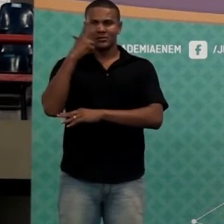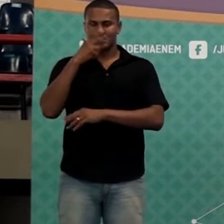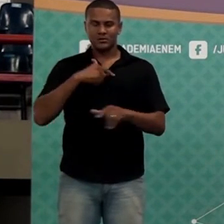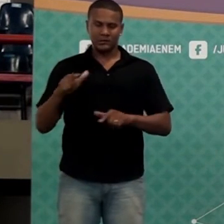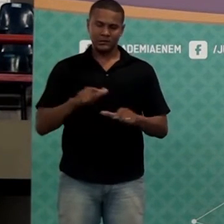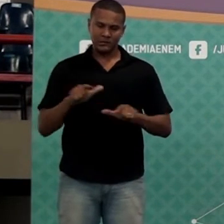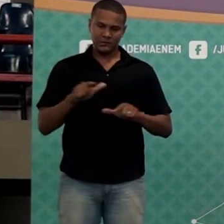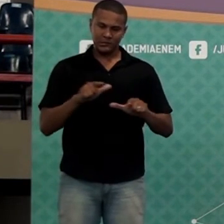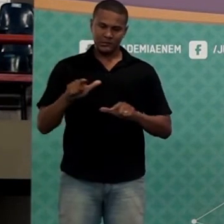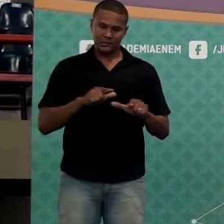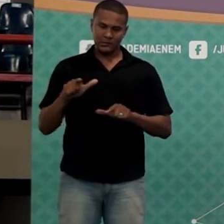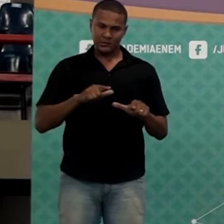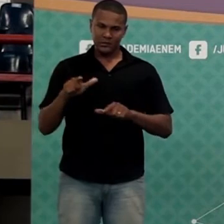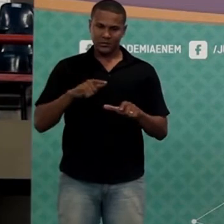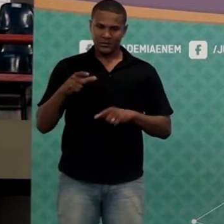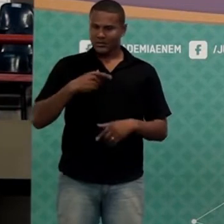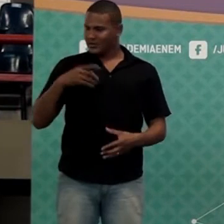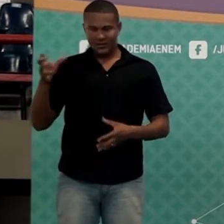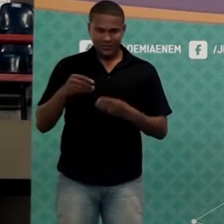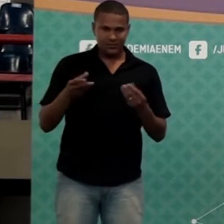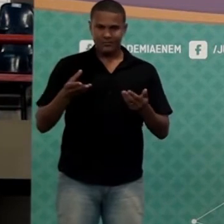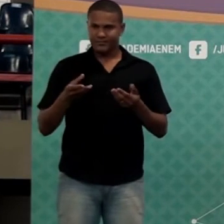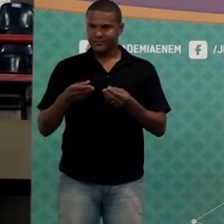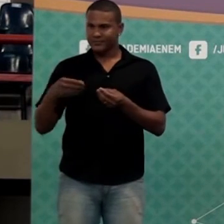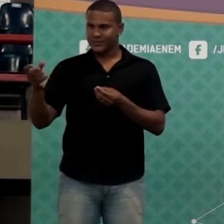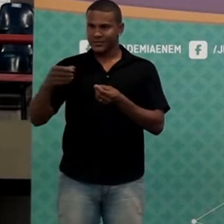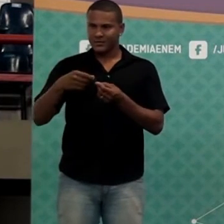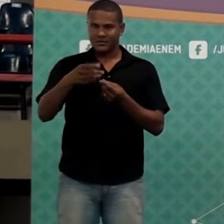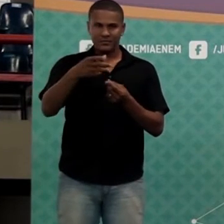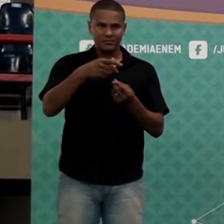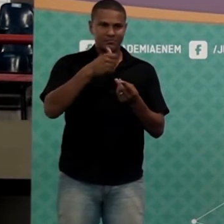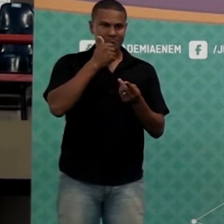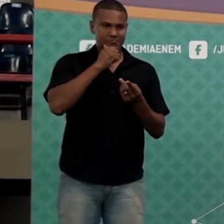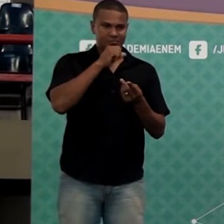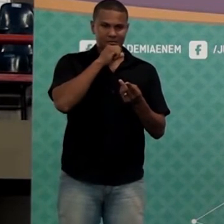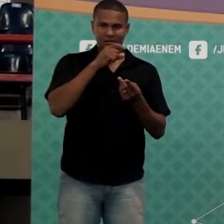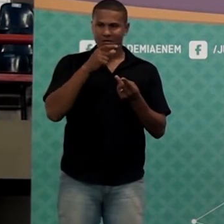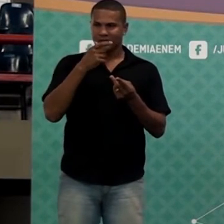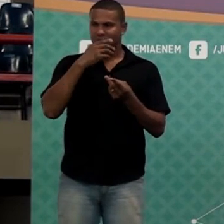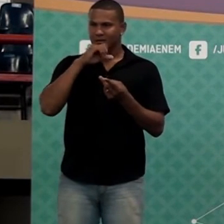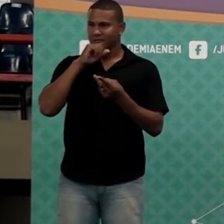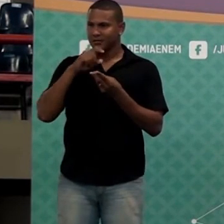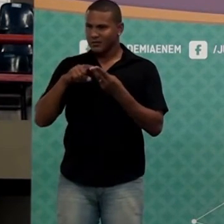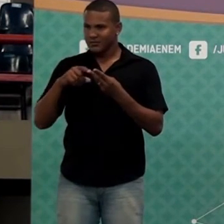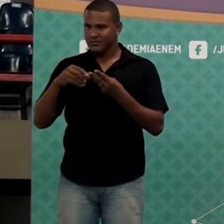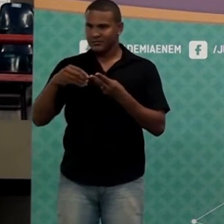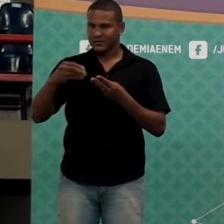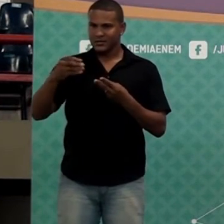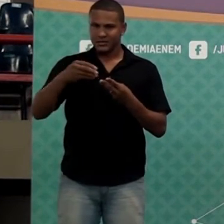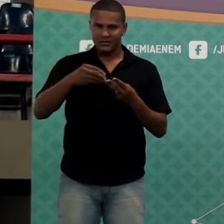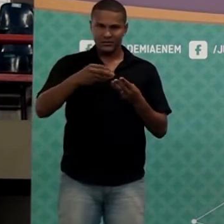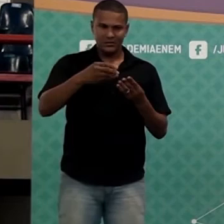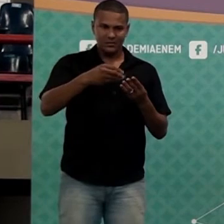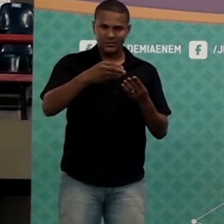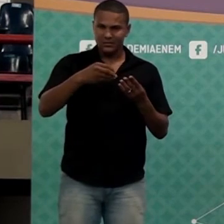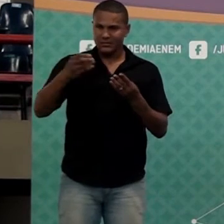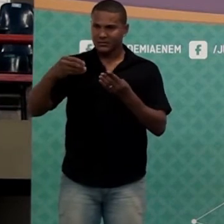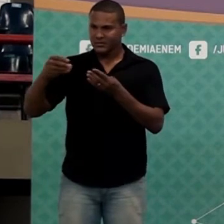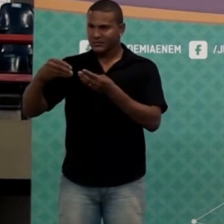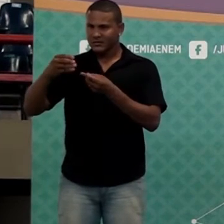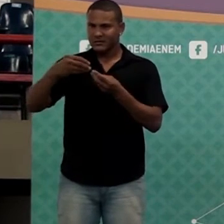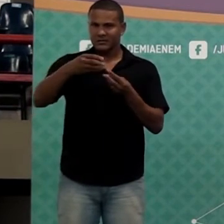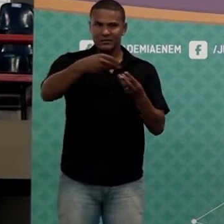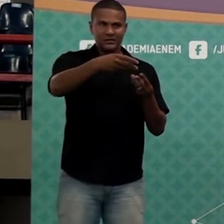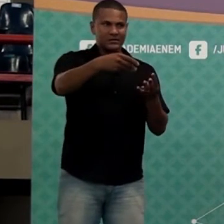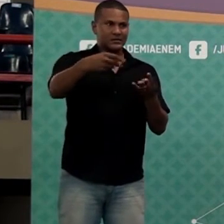chega, pai, mãe, a menina, se levar o menino no supermercado, no mercantil, no mercadinho,